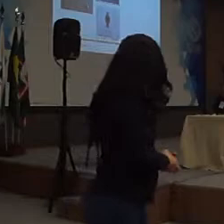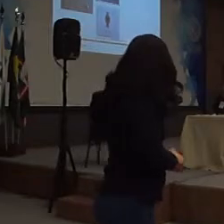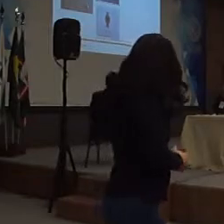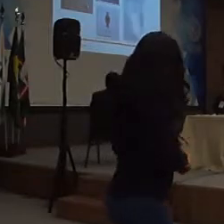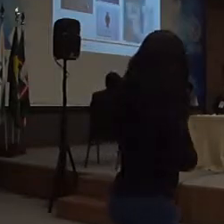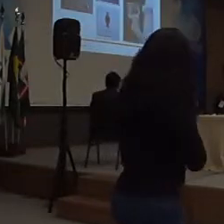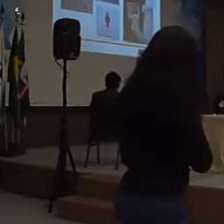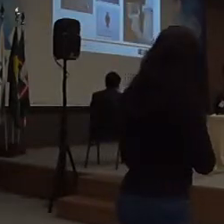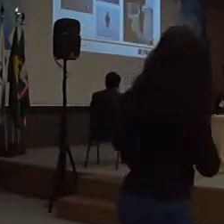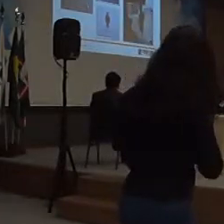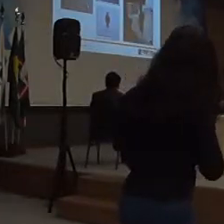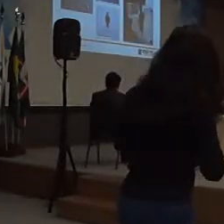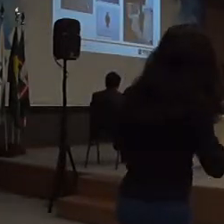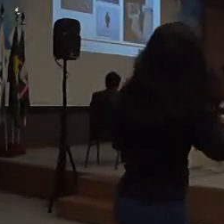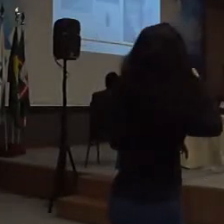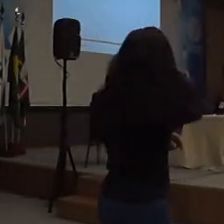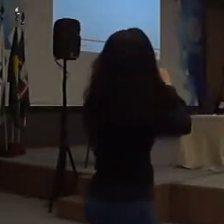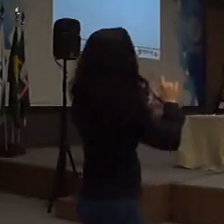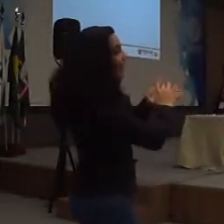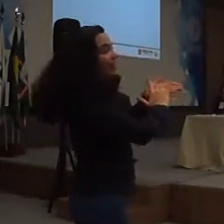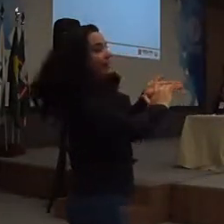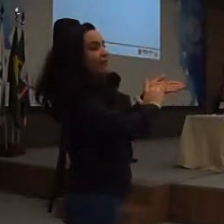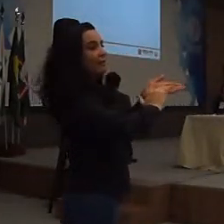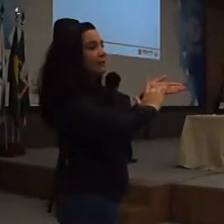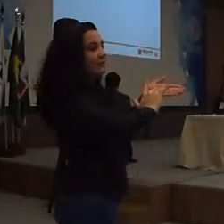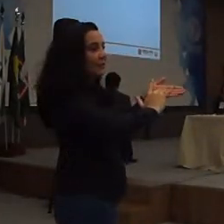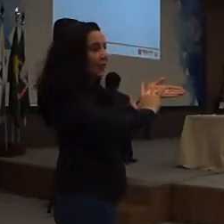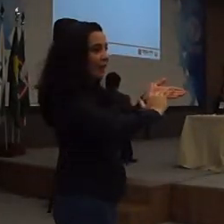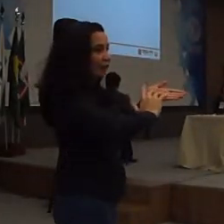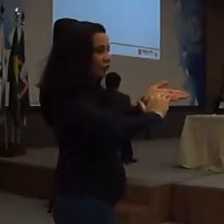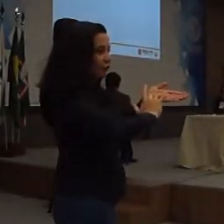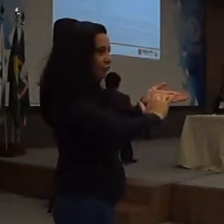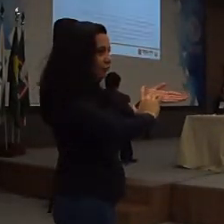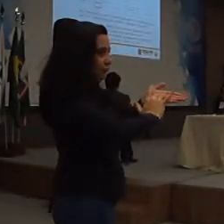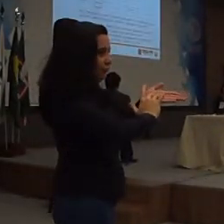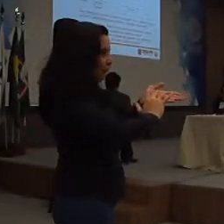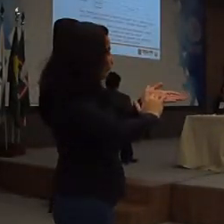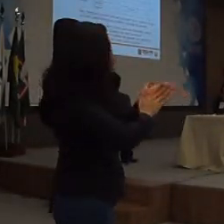Aqui é a sinalização tátil, Braille. Acho que eu estou conseguindo passar.